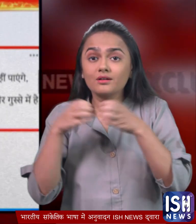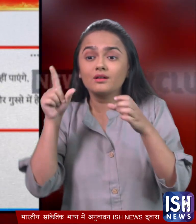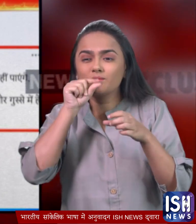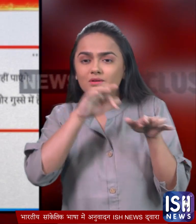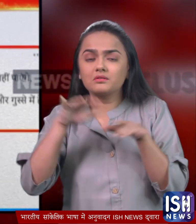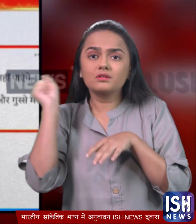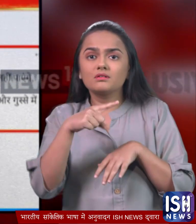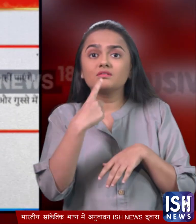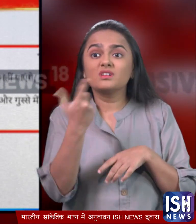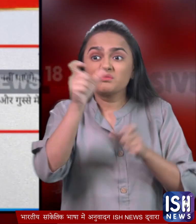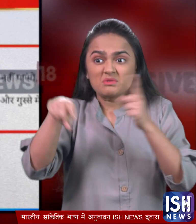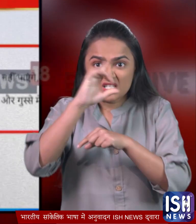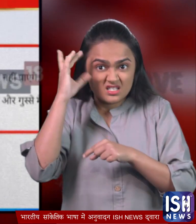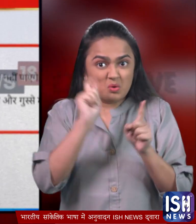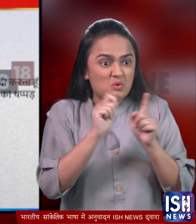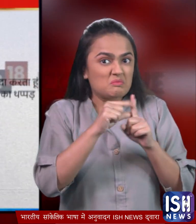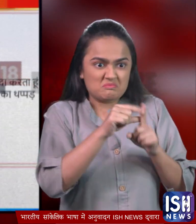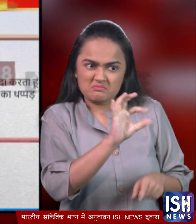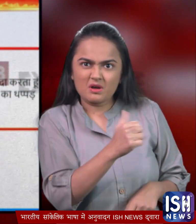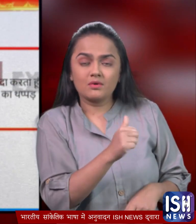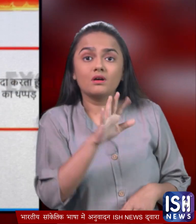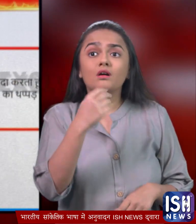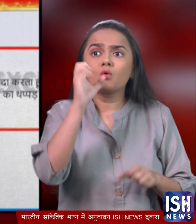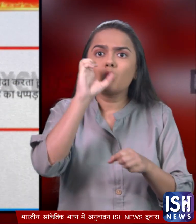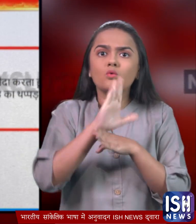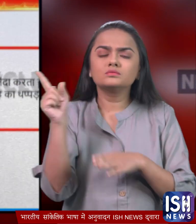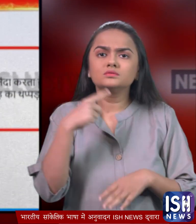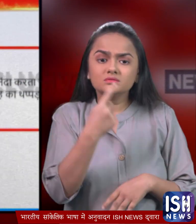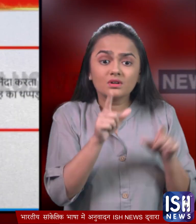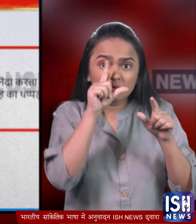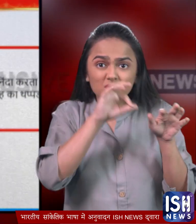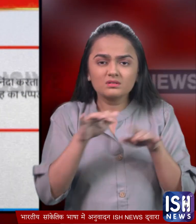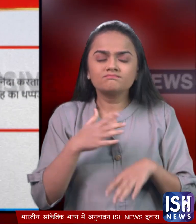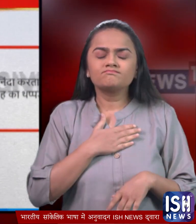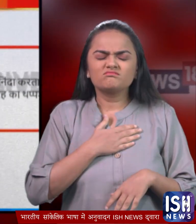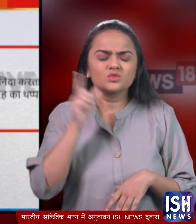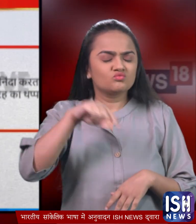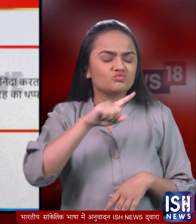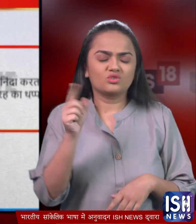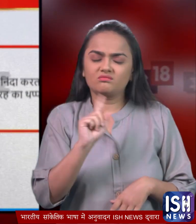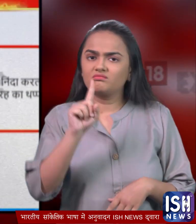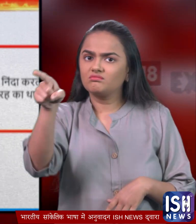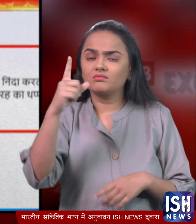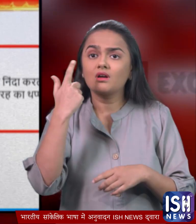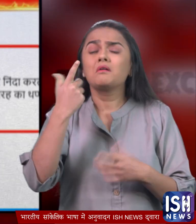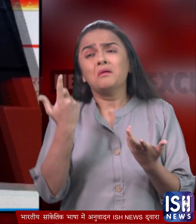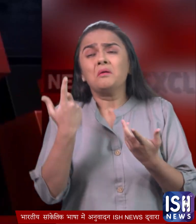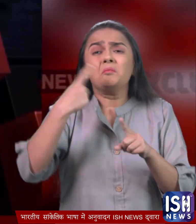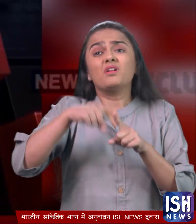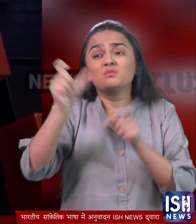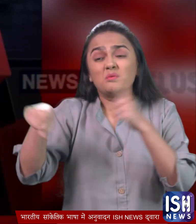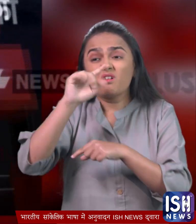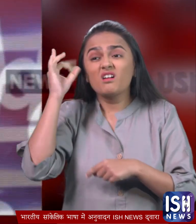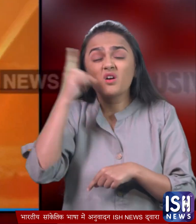पार्टी ने अपने ट्वीट के जरिए इसे लोगों का गुस्सा बताया, जबकि कांग्रेस ने ट्वीट कर इस घटना की निंदा की। साथ ही जनता के गुस्से को जायज भी